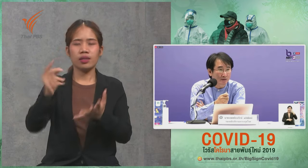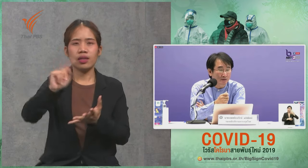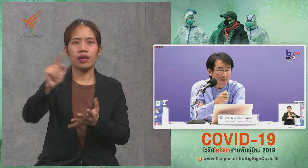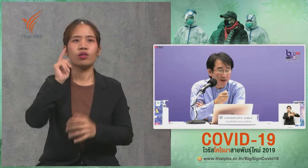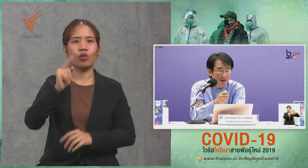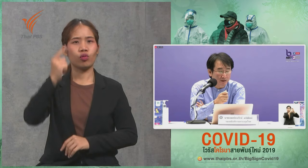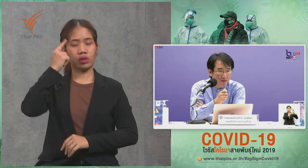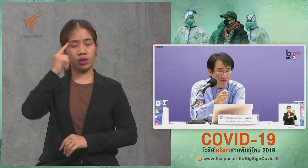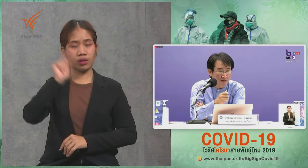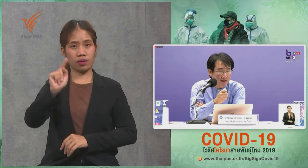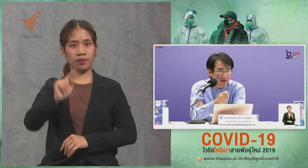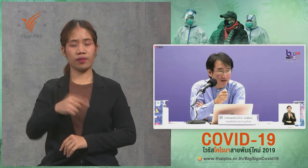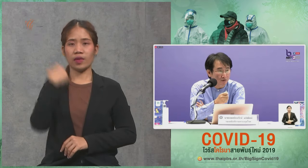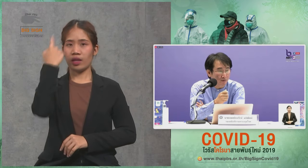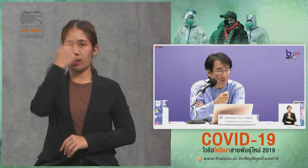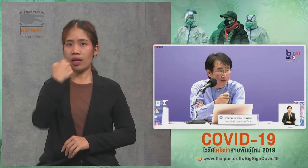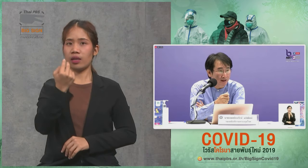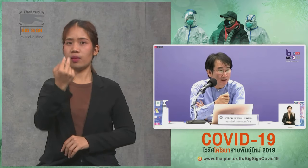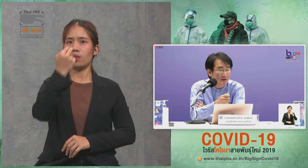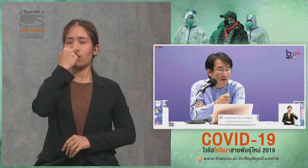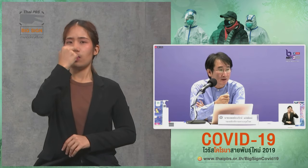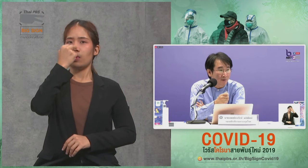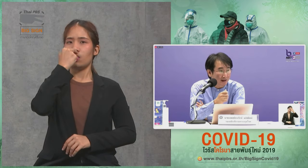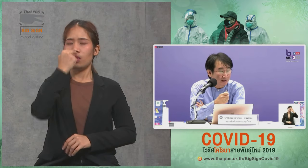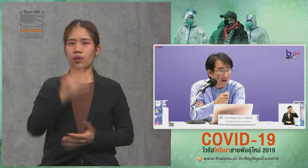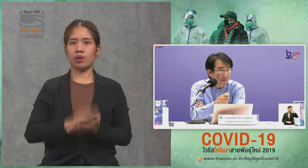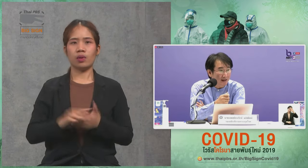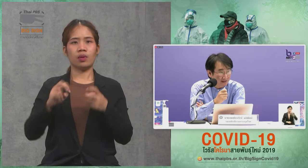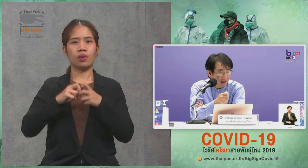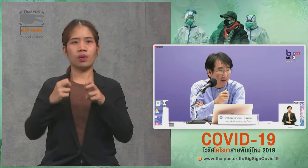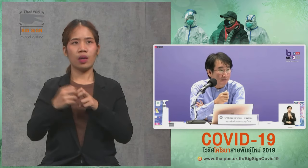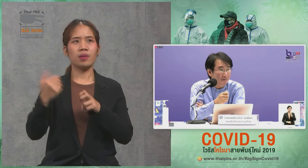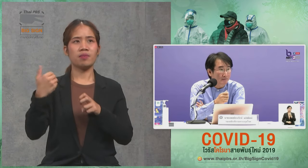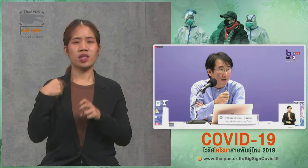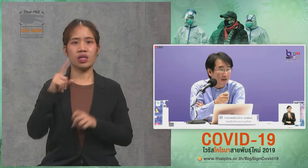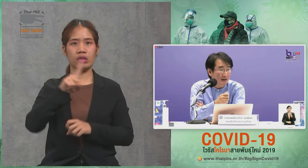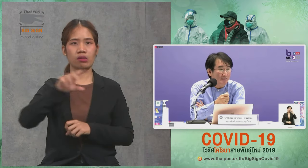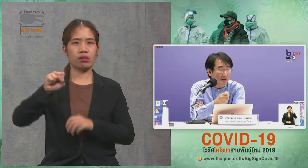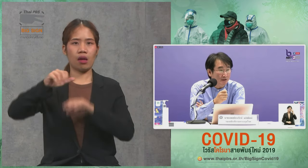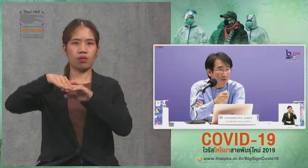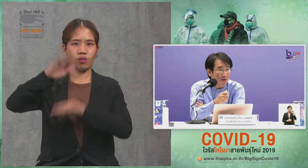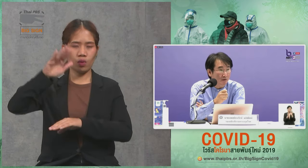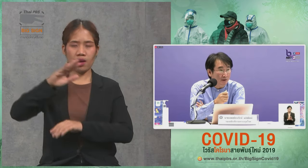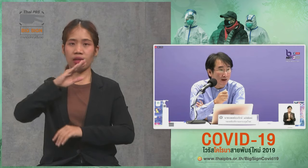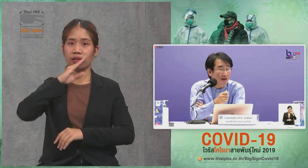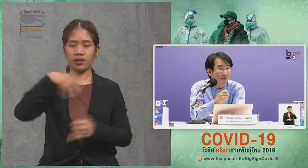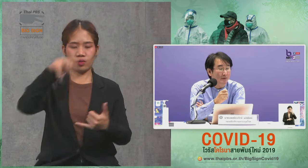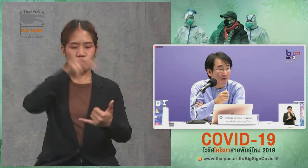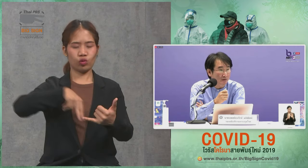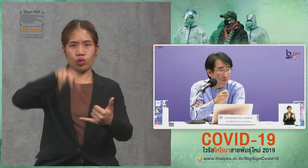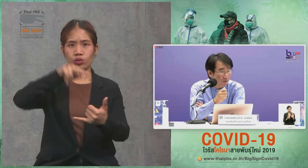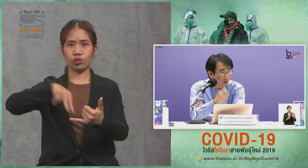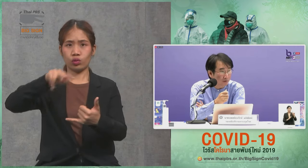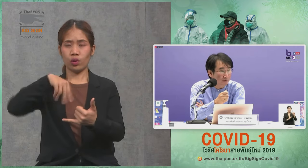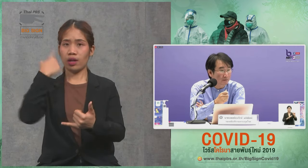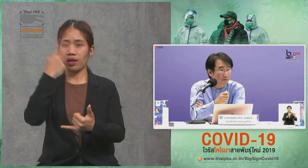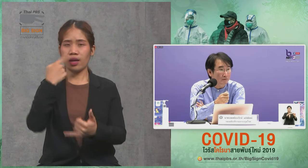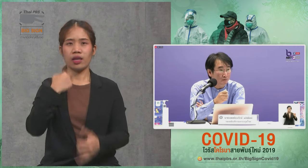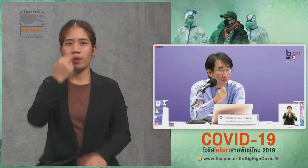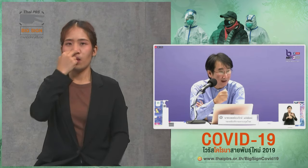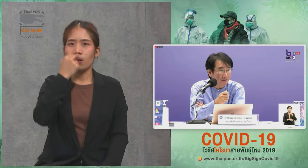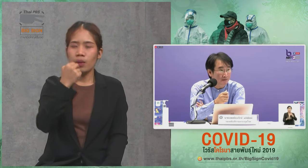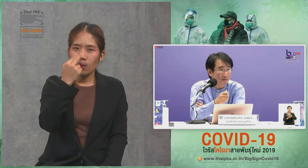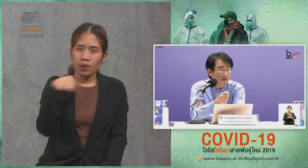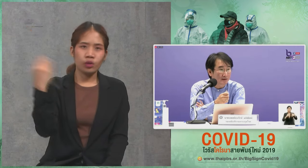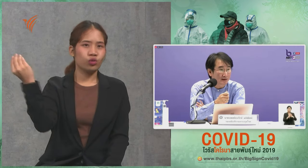ที่มีโรคทางเดินหายใจส่วนบนเนี่ยวันหนึ่งเนี่ยเป็นแสนนะครับถ้าจะตรวจคนไข้ที่เป็นหวัดทุกคน